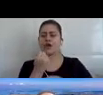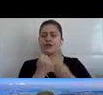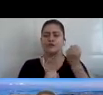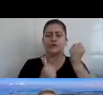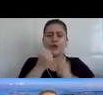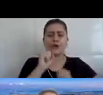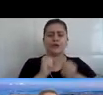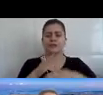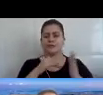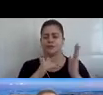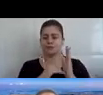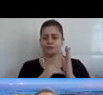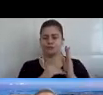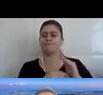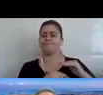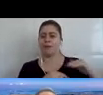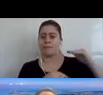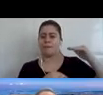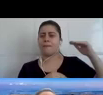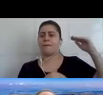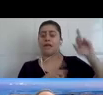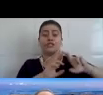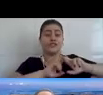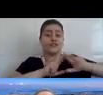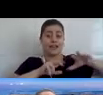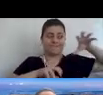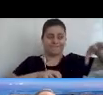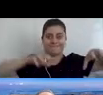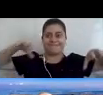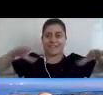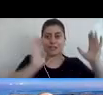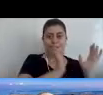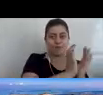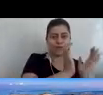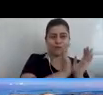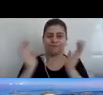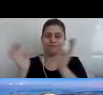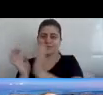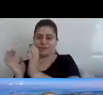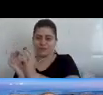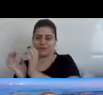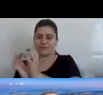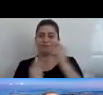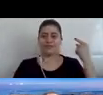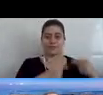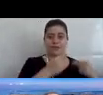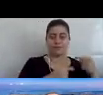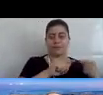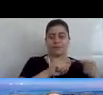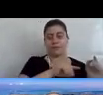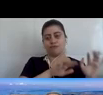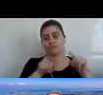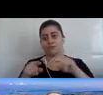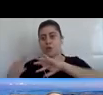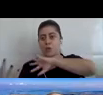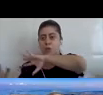por dimensões muito maiores e amplas, né, de questões políticas, até chegar na questão global desse sistema alimentar,